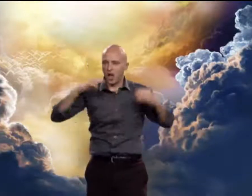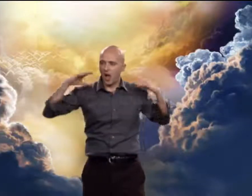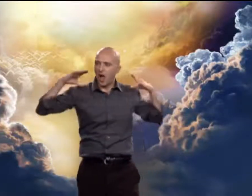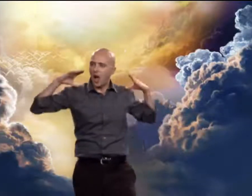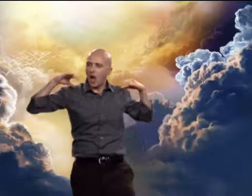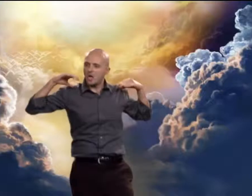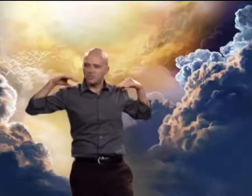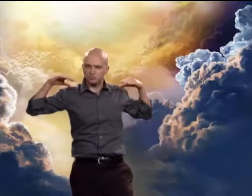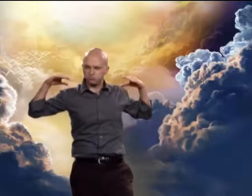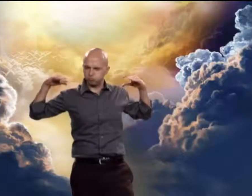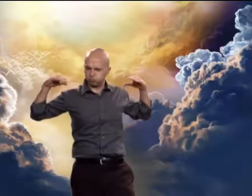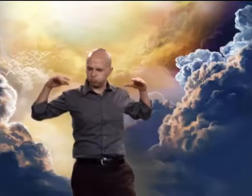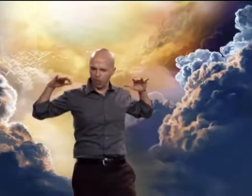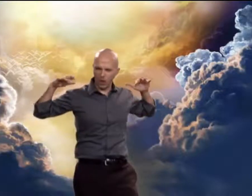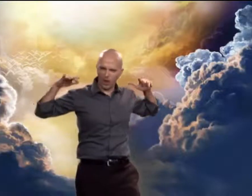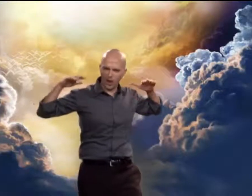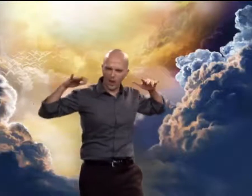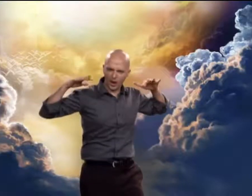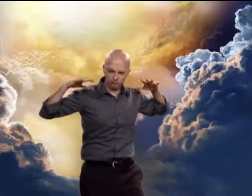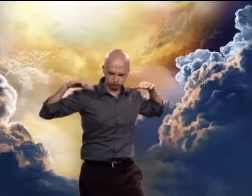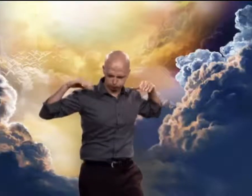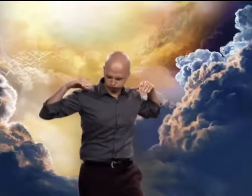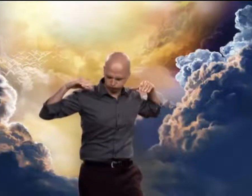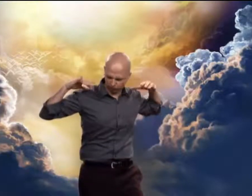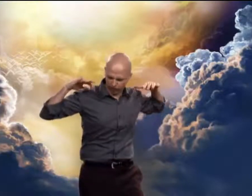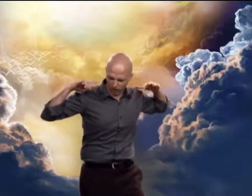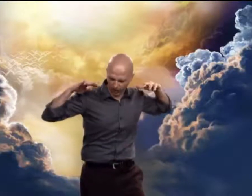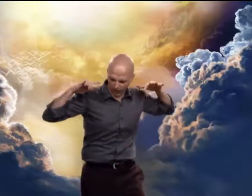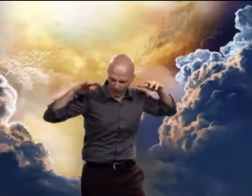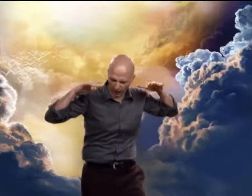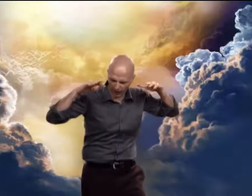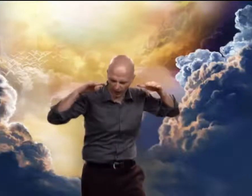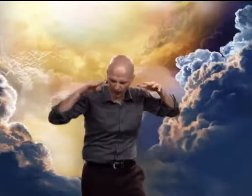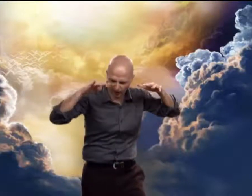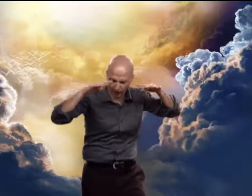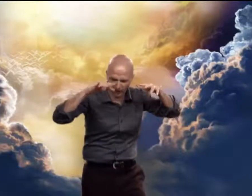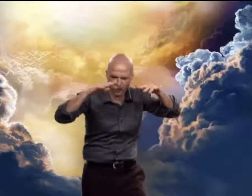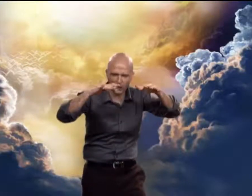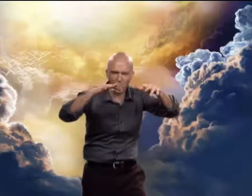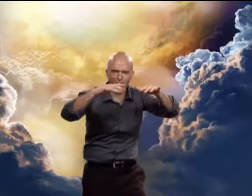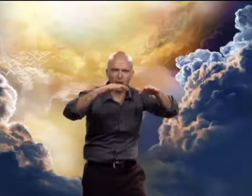Belém e os sábios do Oriente, prestam atenção a toda a luz que recebem.